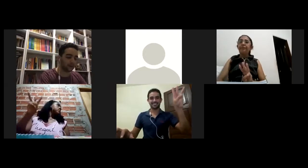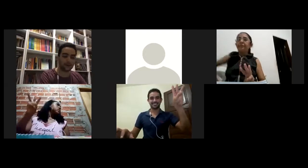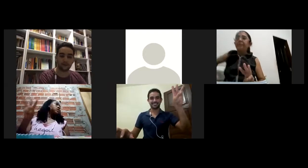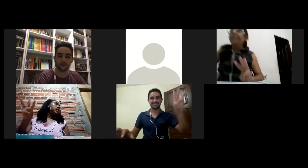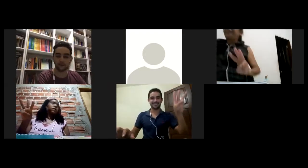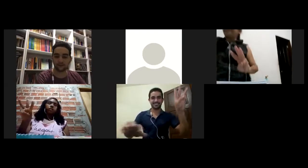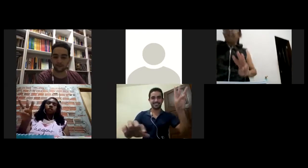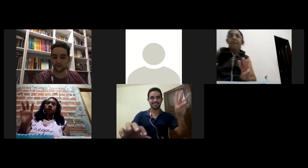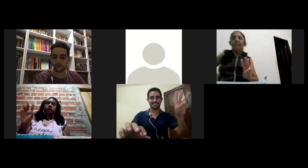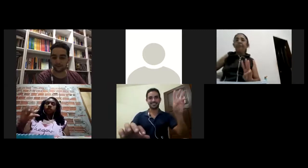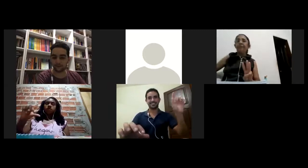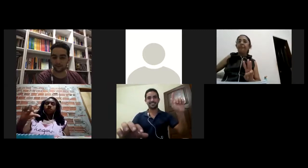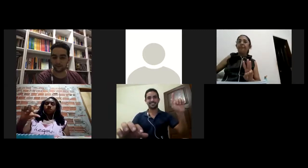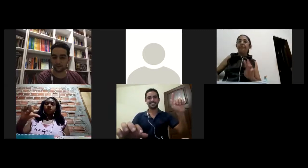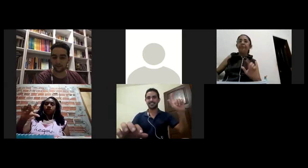L.